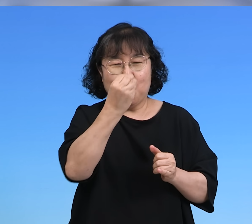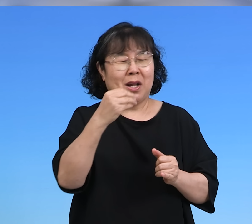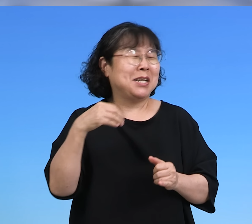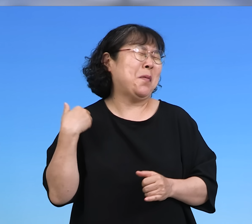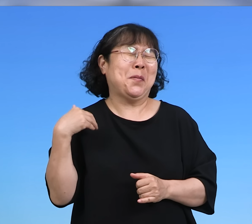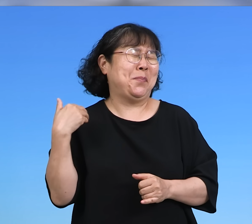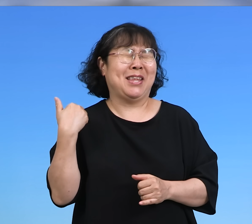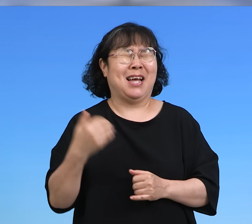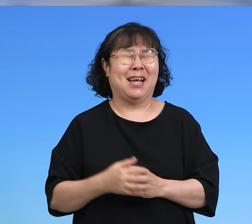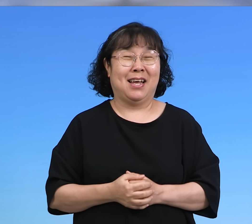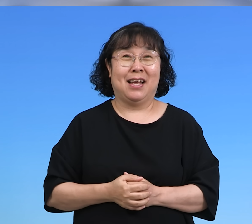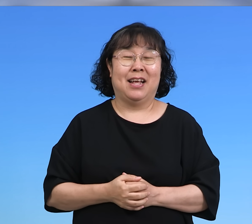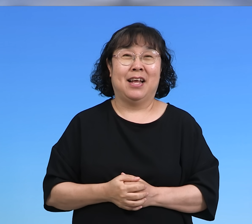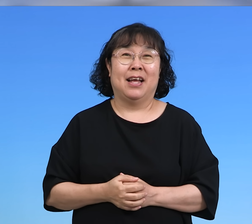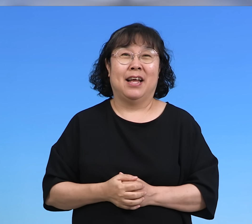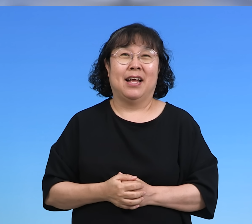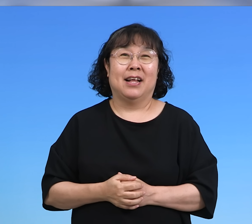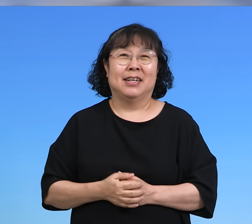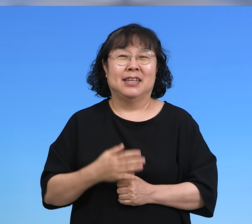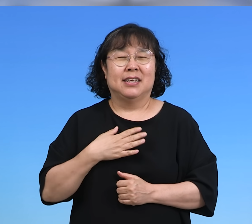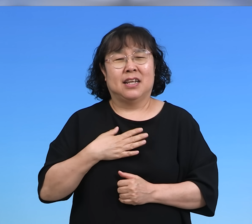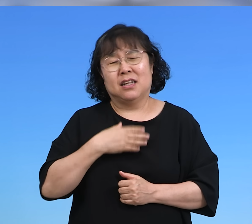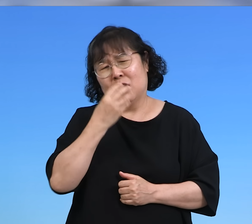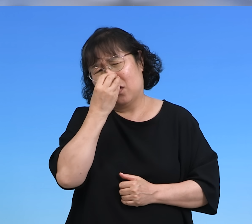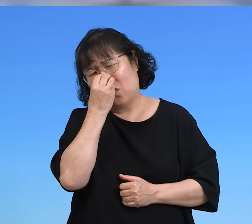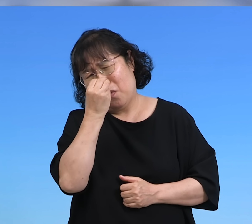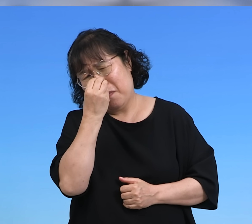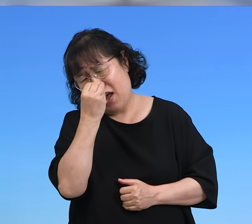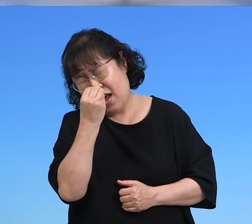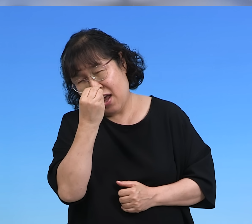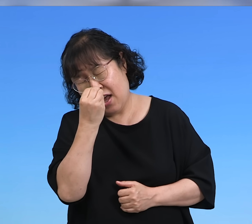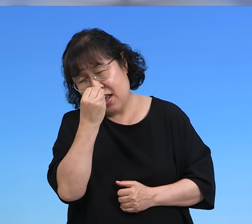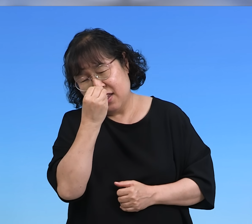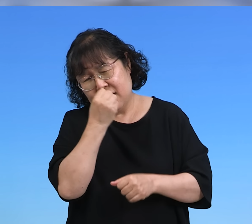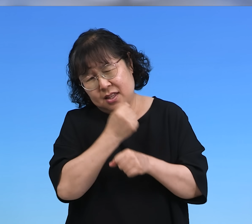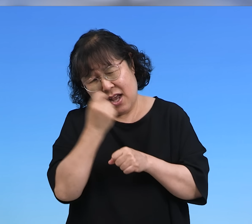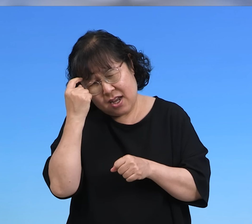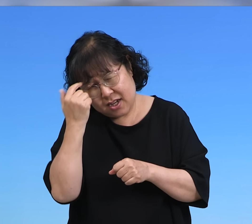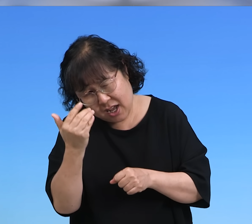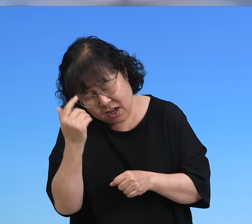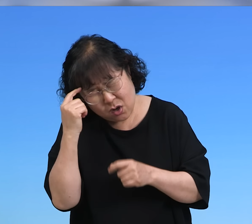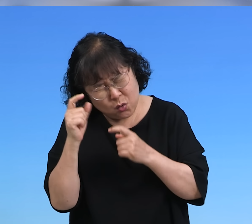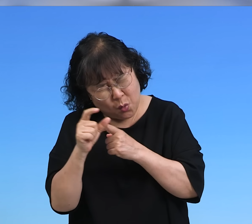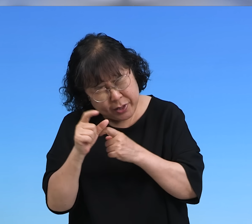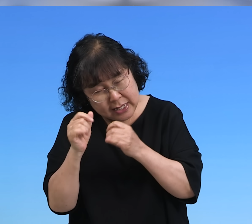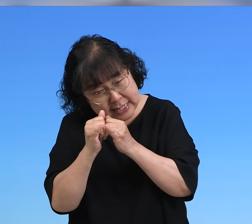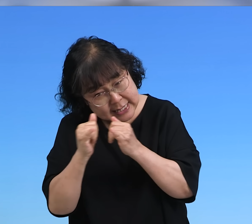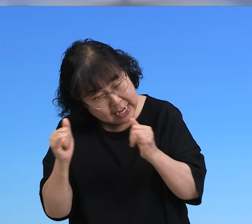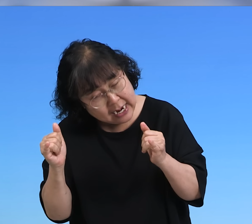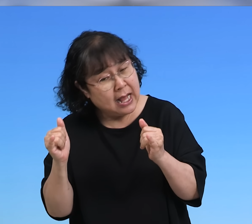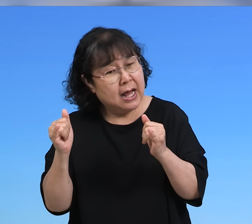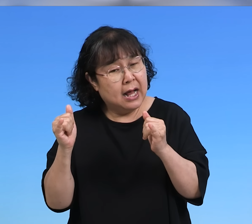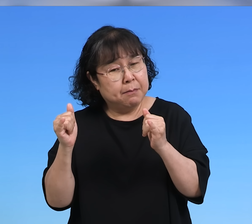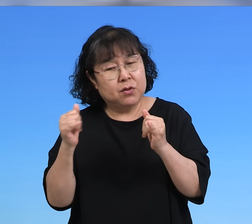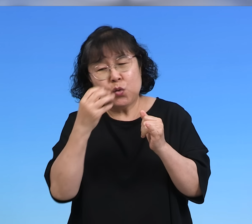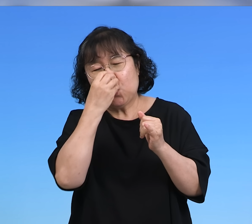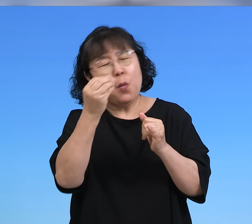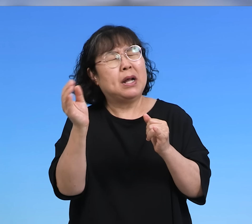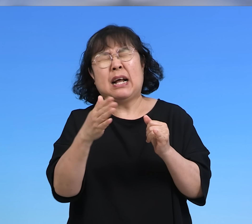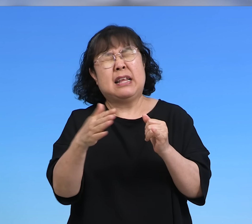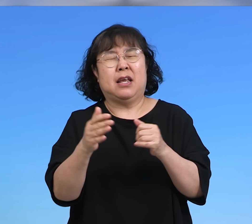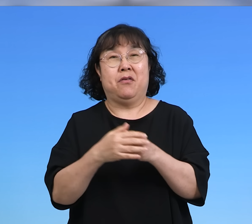이거 혹시나 이제 여러분들이 내가 좀 교만하긴 하죠. 그 사람 아직 교만한 거 아니에요. 교만한 사람이 절대